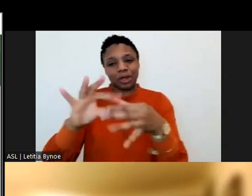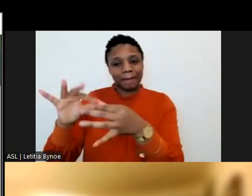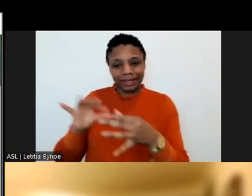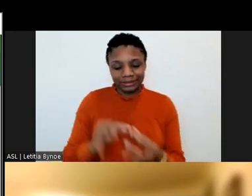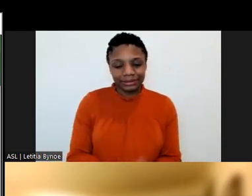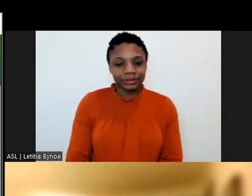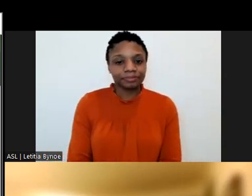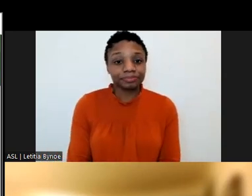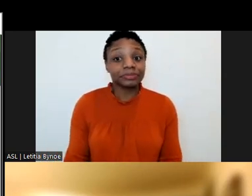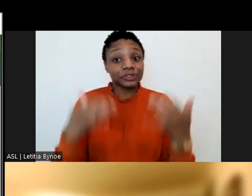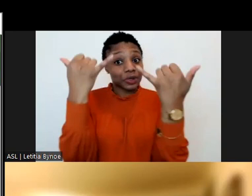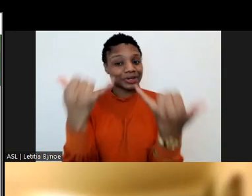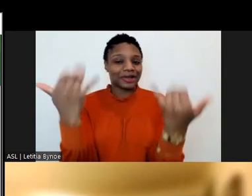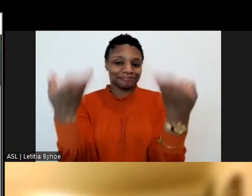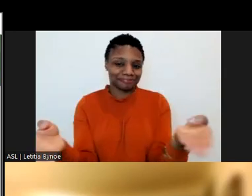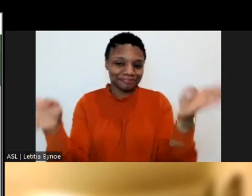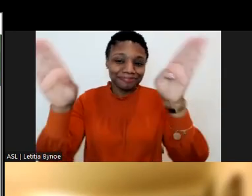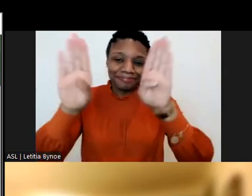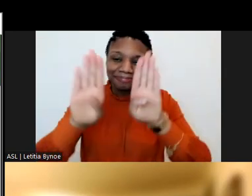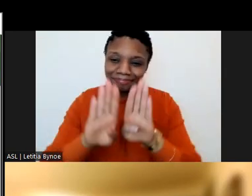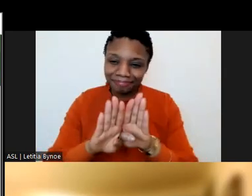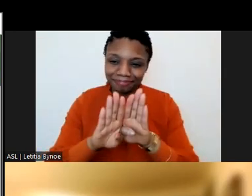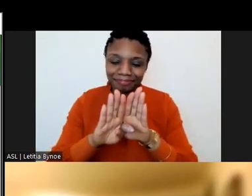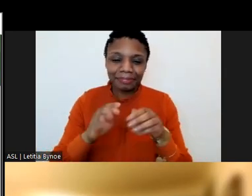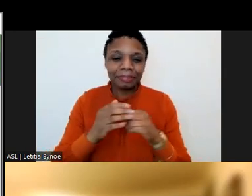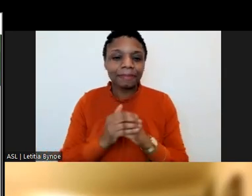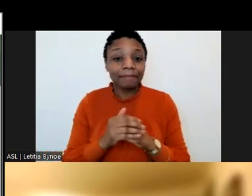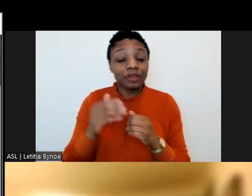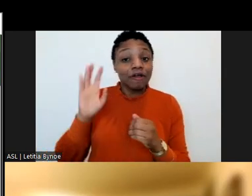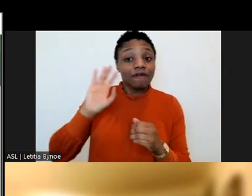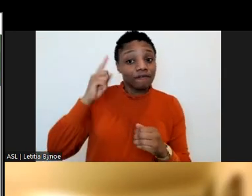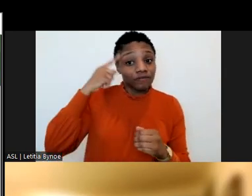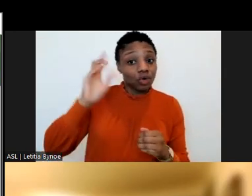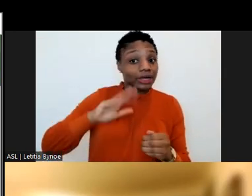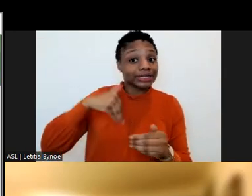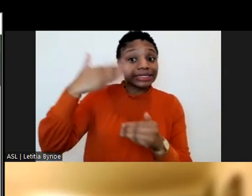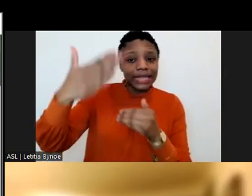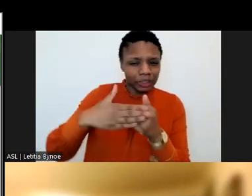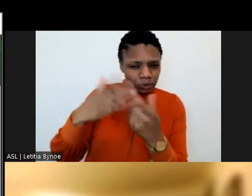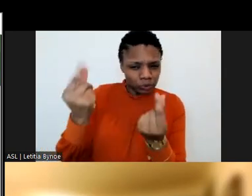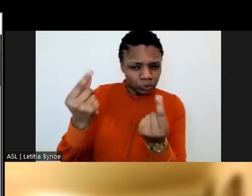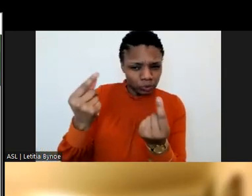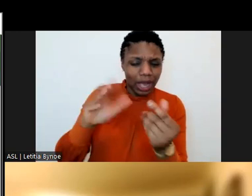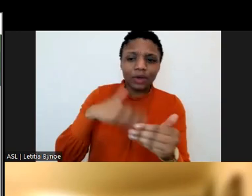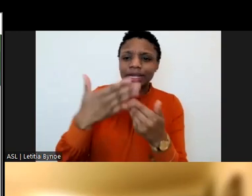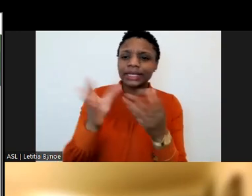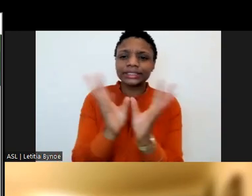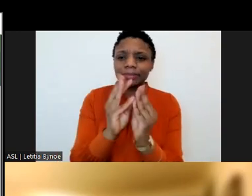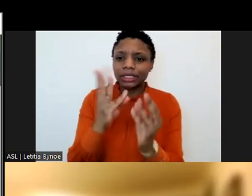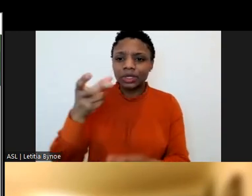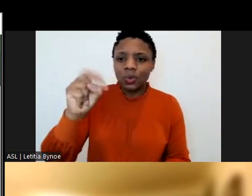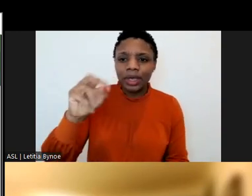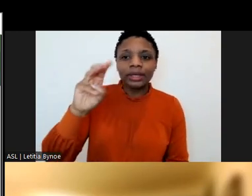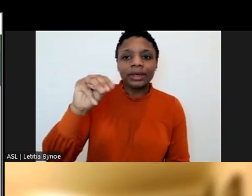hacer Así que ahora vamos a pasar al cierre para los próximos pasos